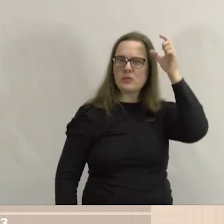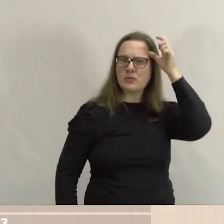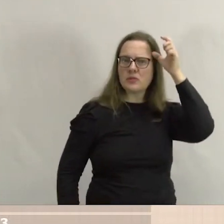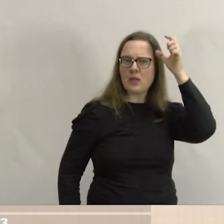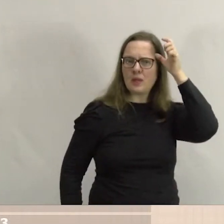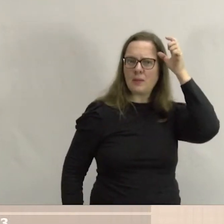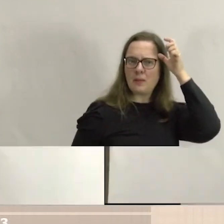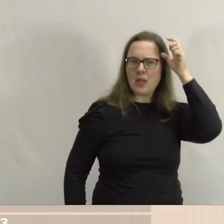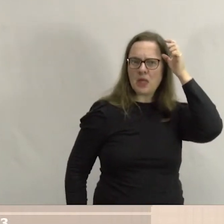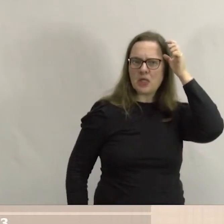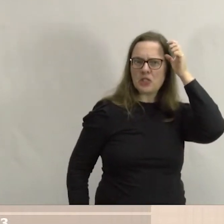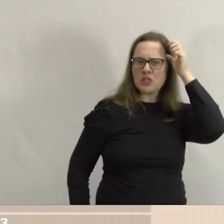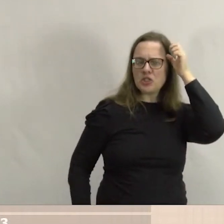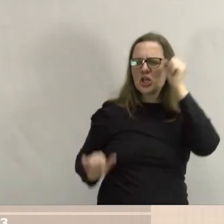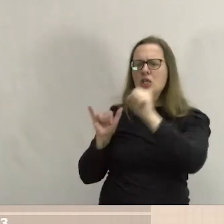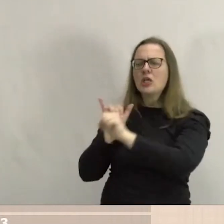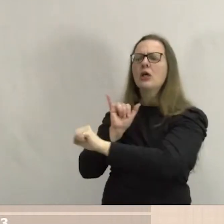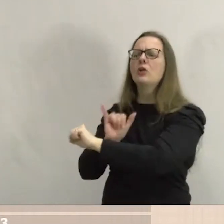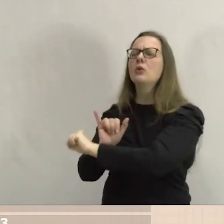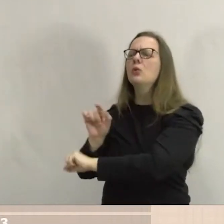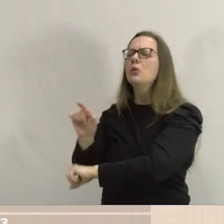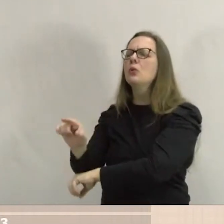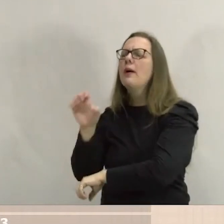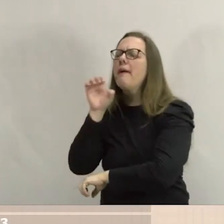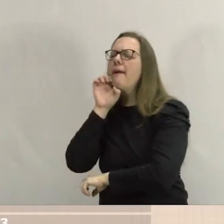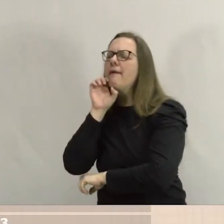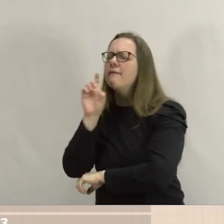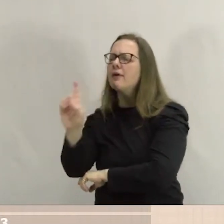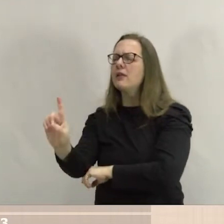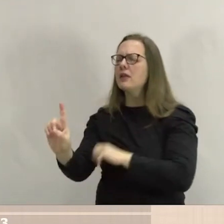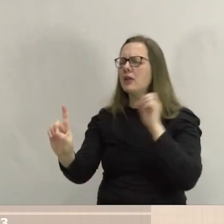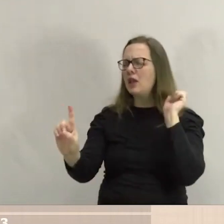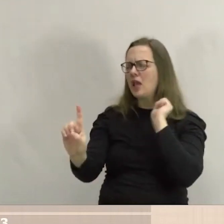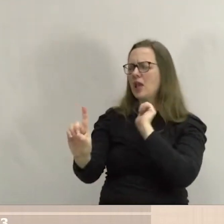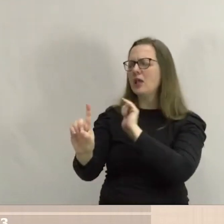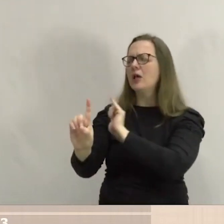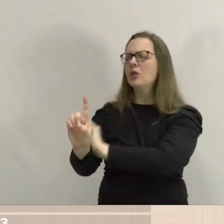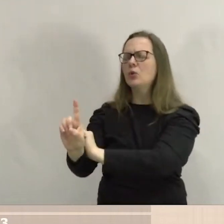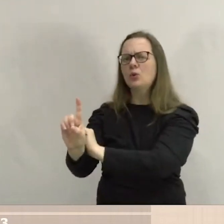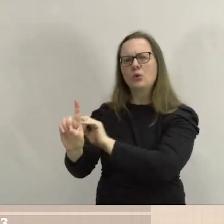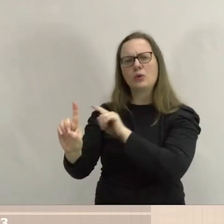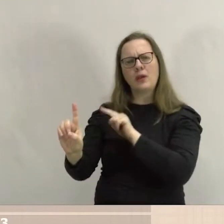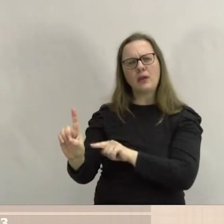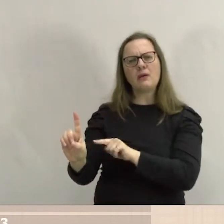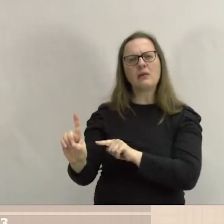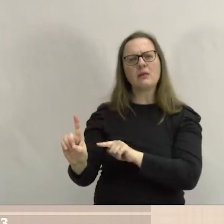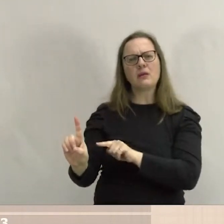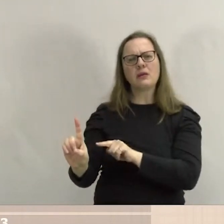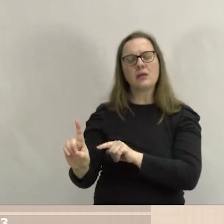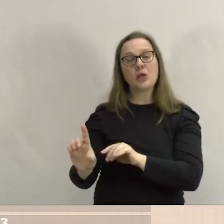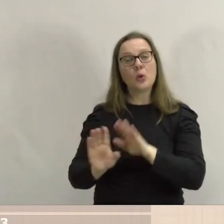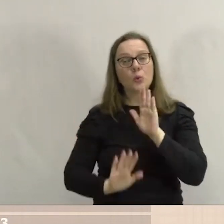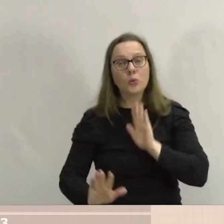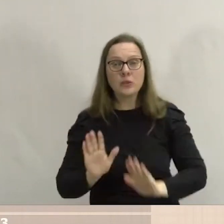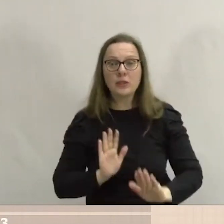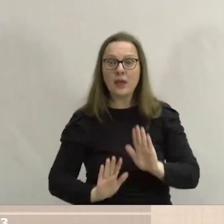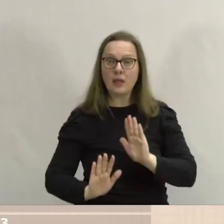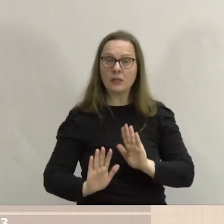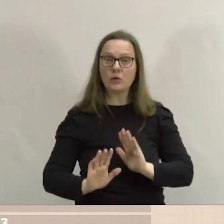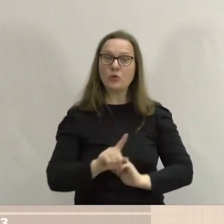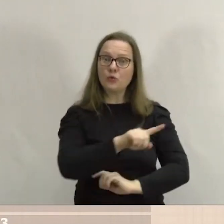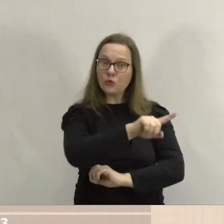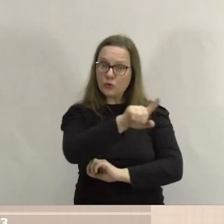astúcia, assim também seja corrompida a vossa mente, e se aparte